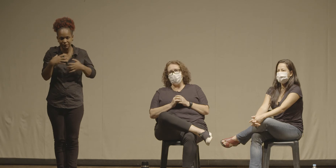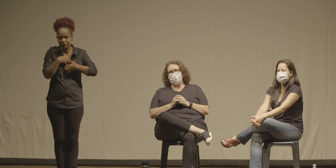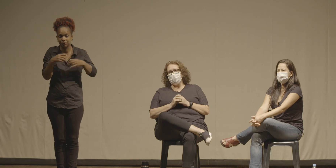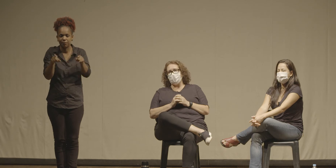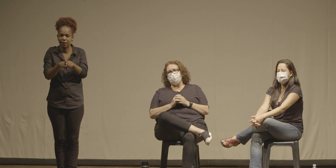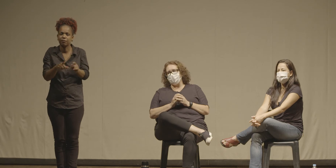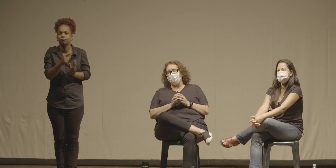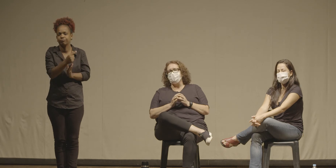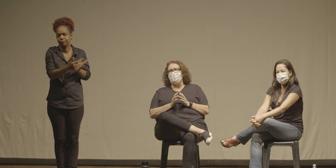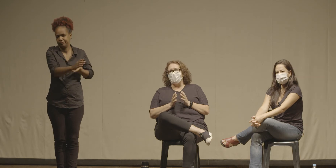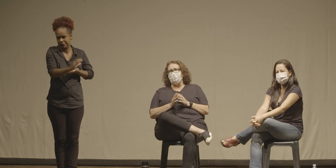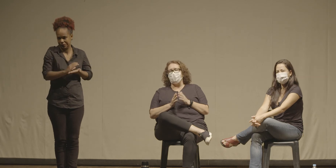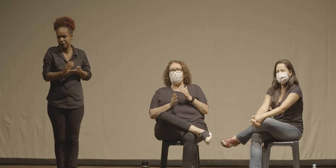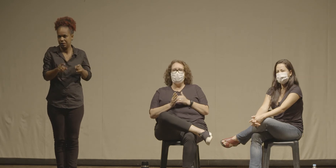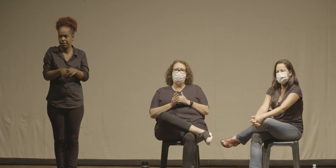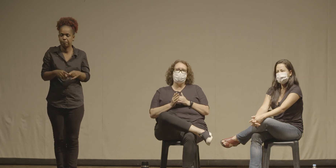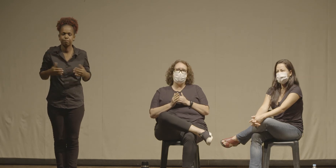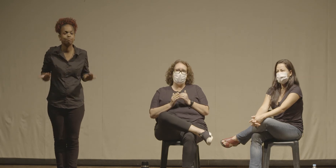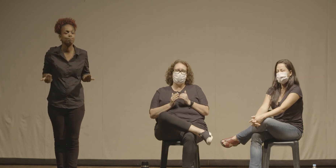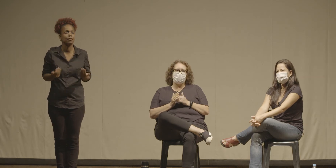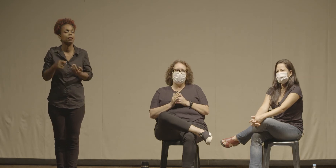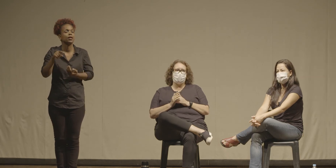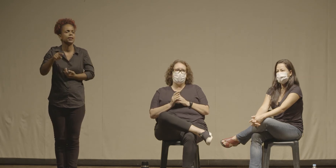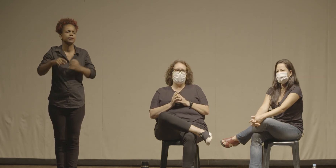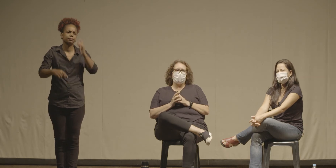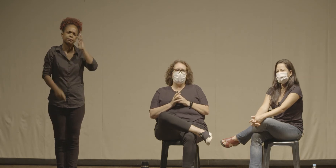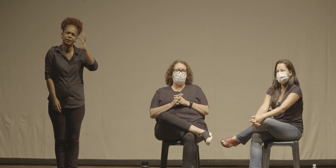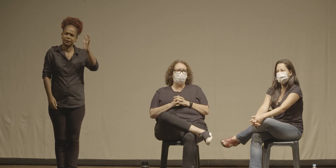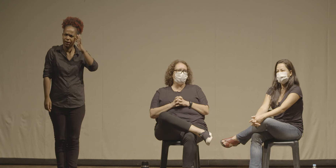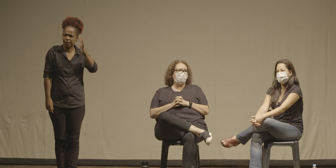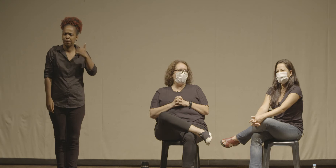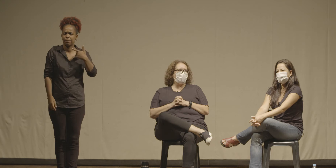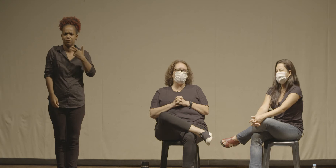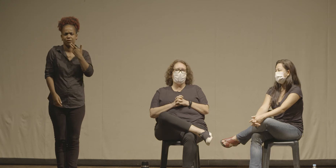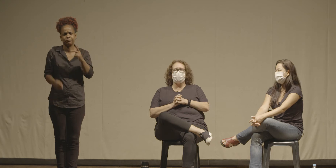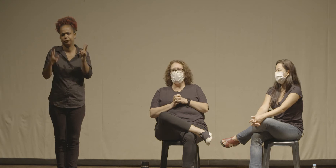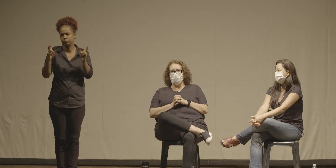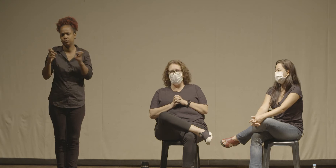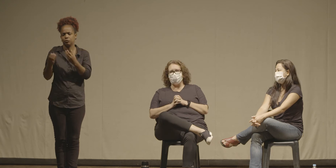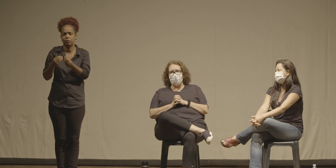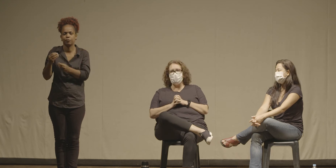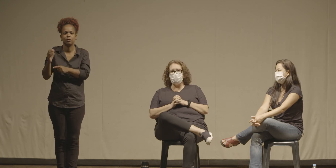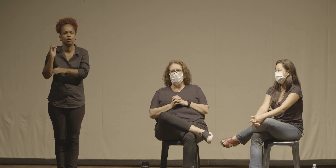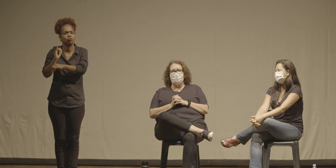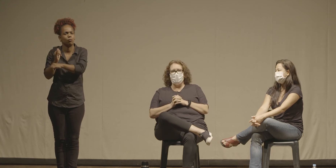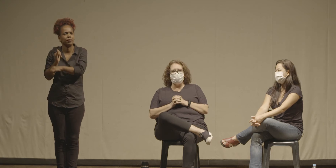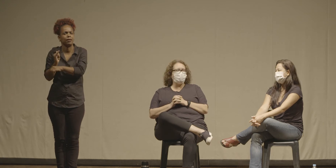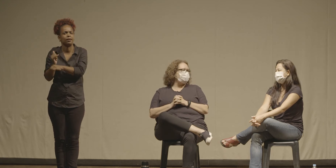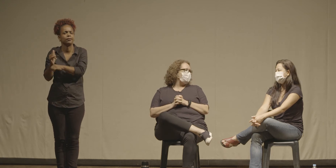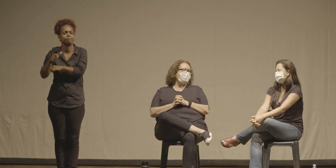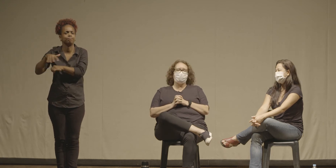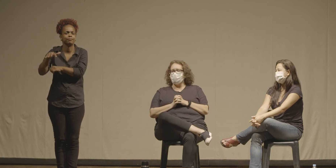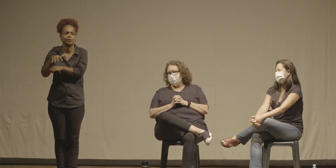também financeiramente, né? Agora, quem pensa em audiovisual e escolhe o documentário,